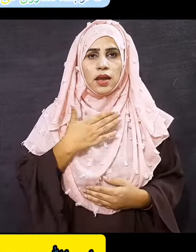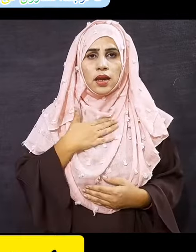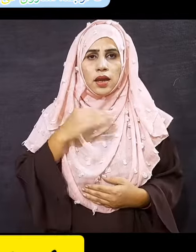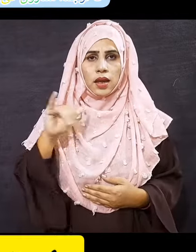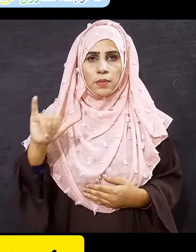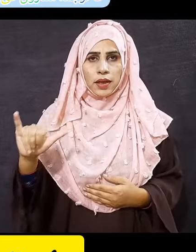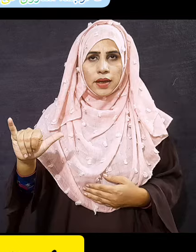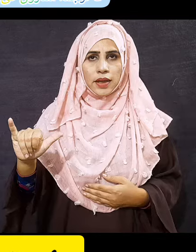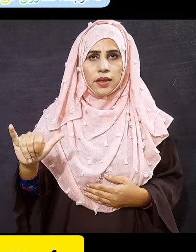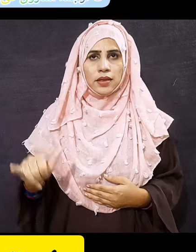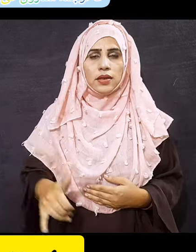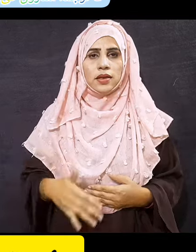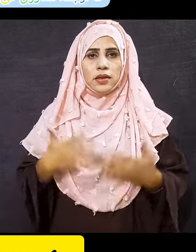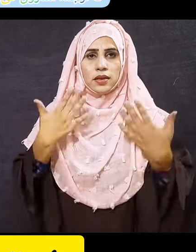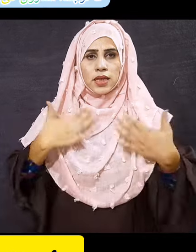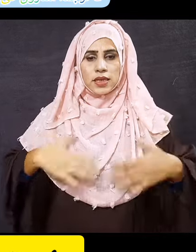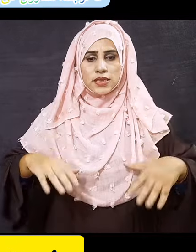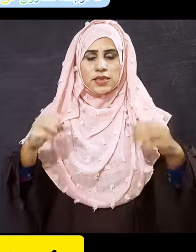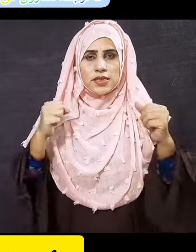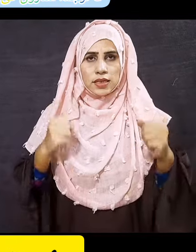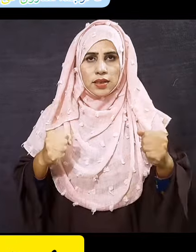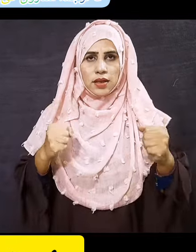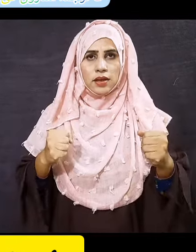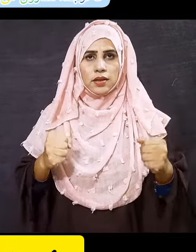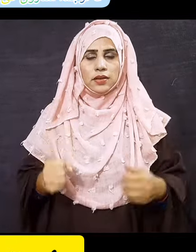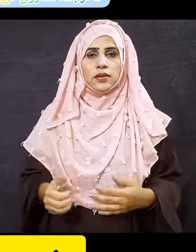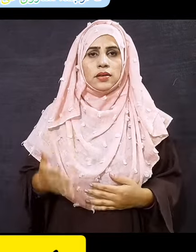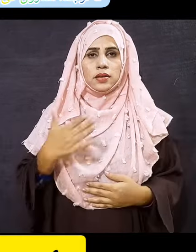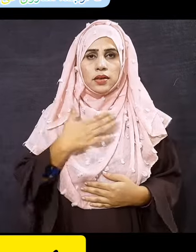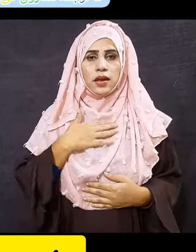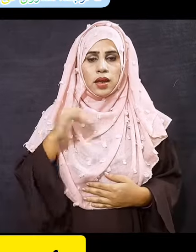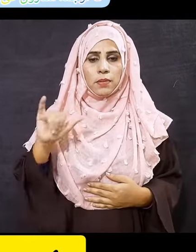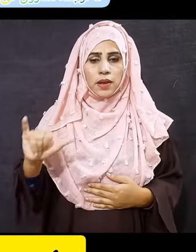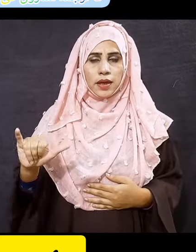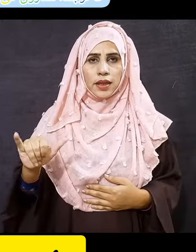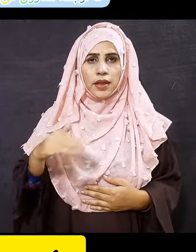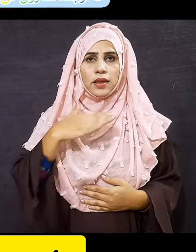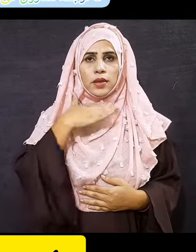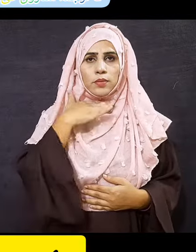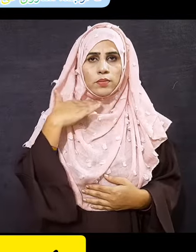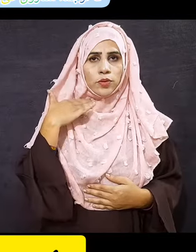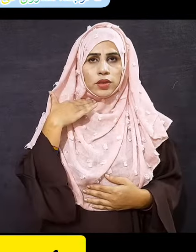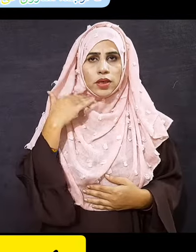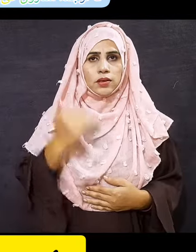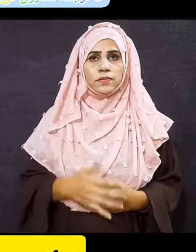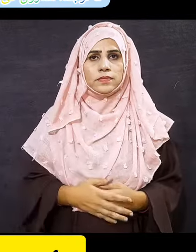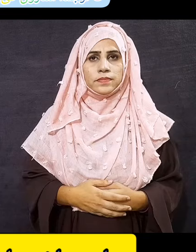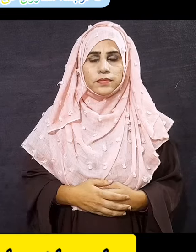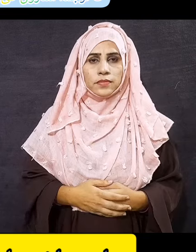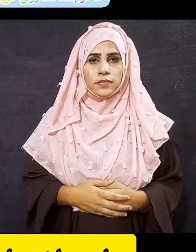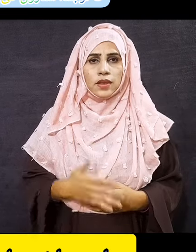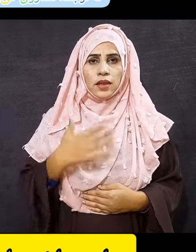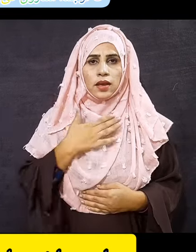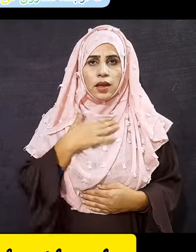ہمارے زندہ ہمارے مردہ